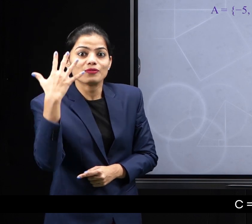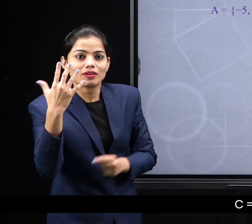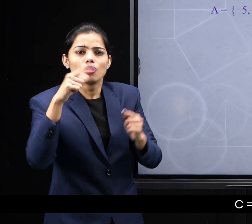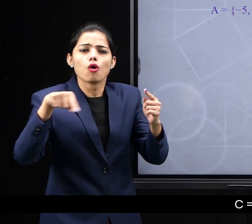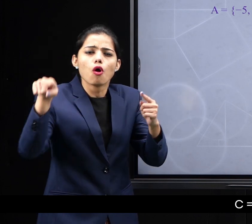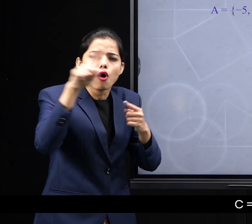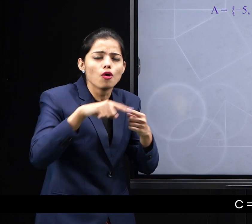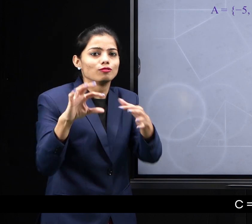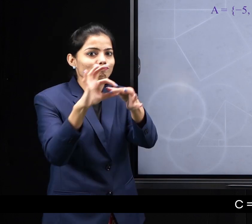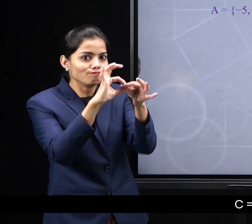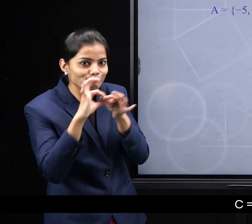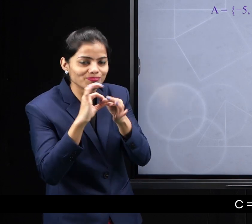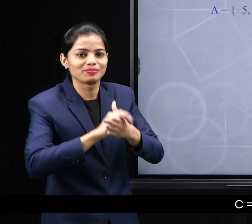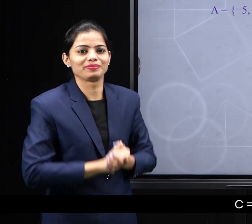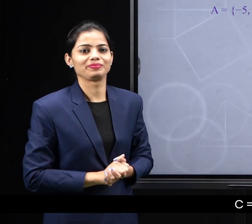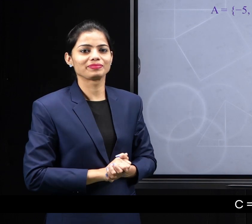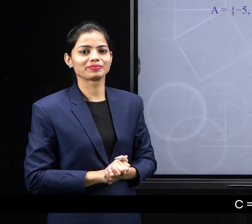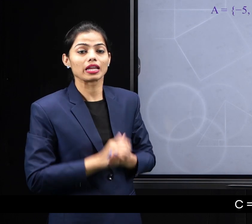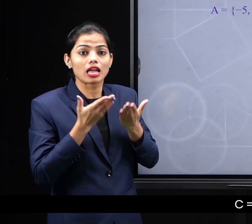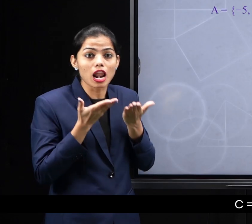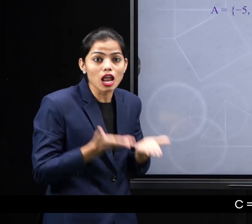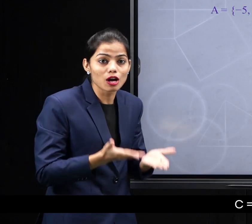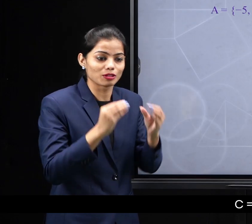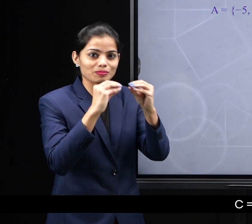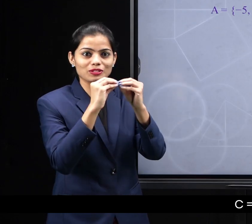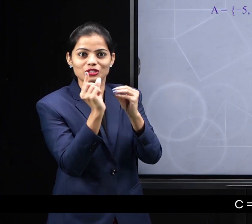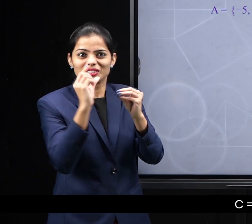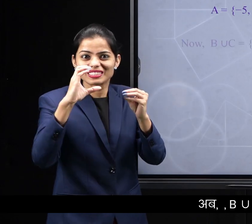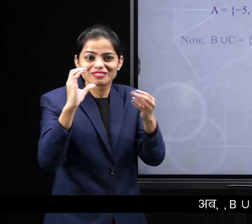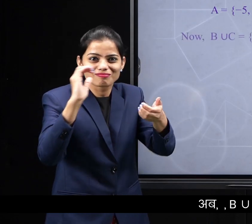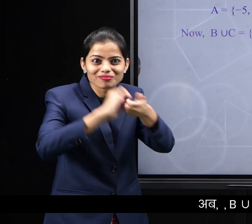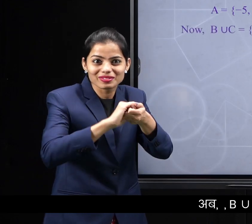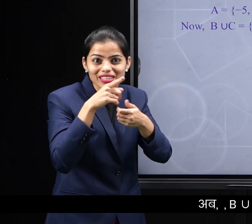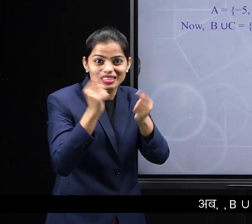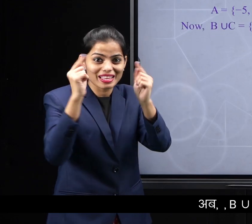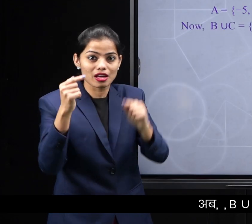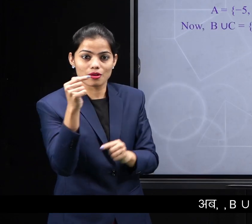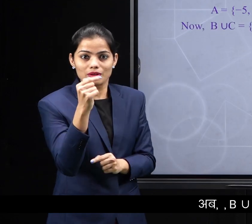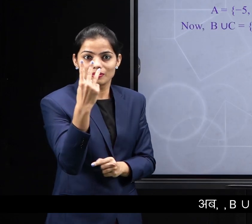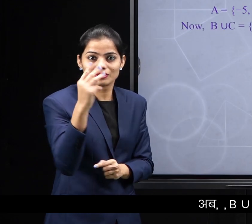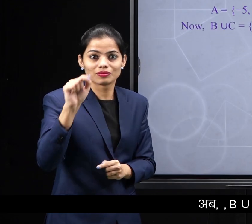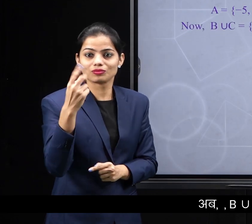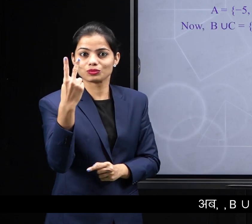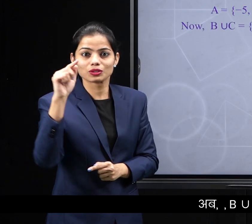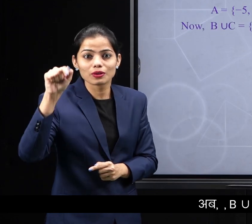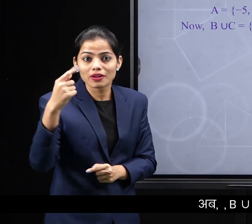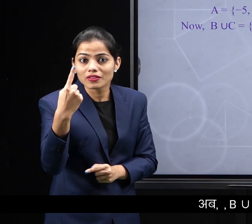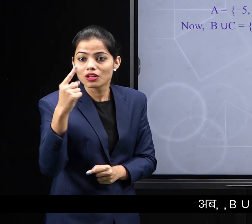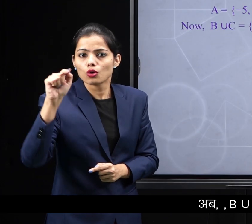equals to -2, -1, 0, 4 and 5. अब B union C is equals